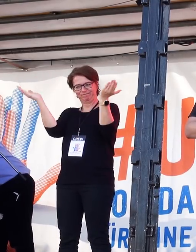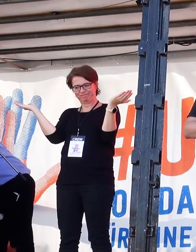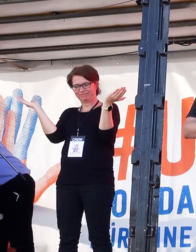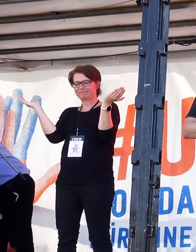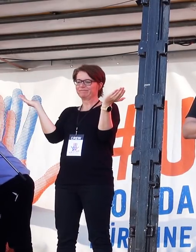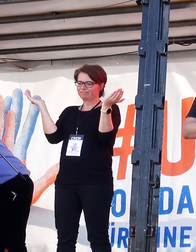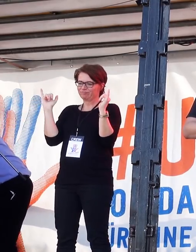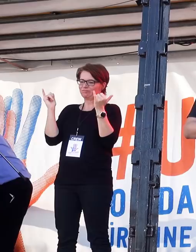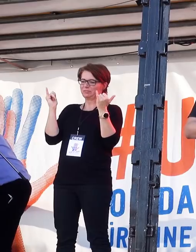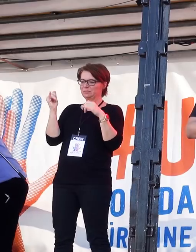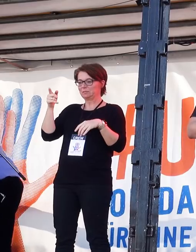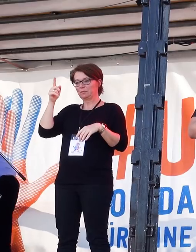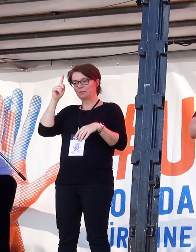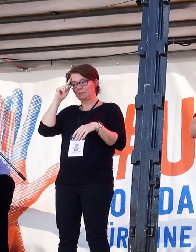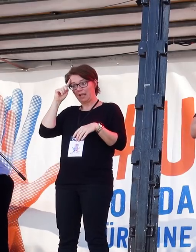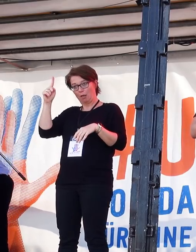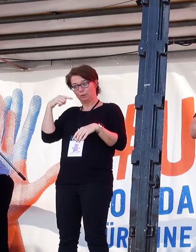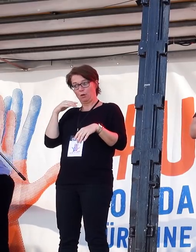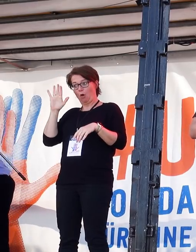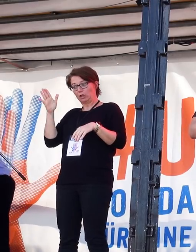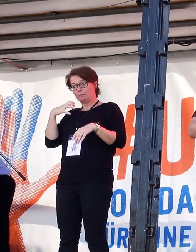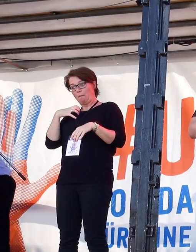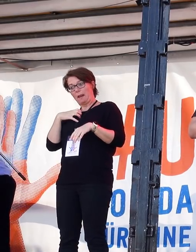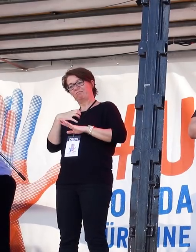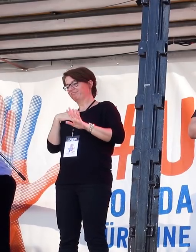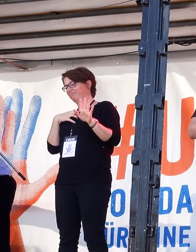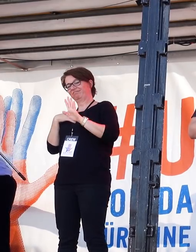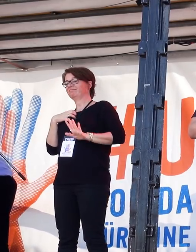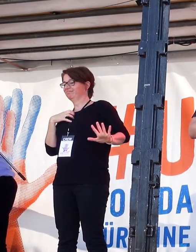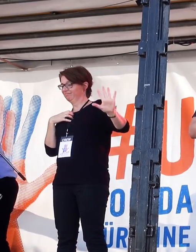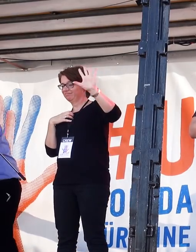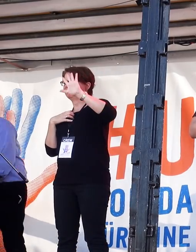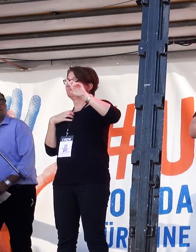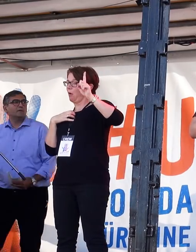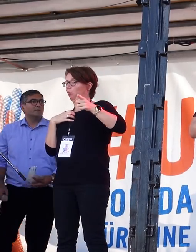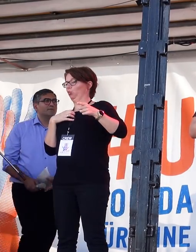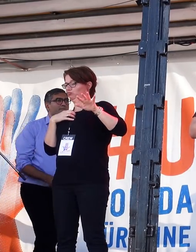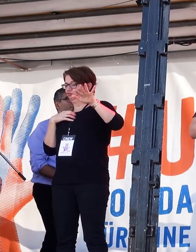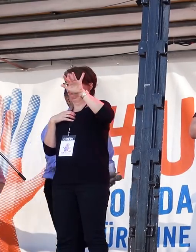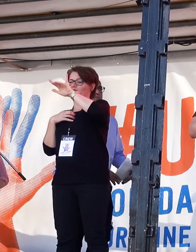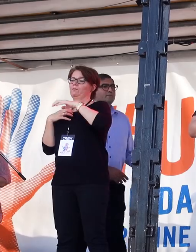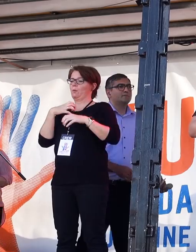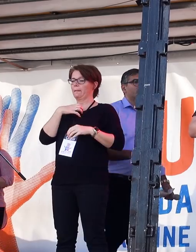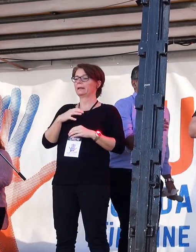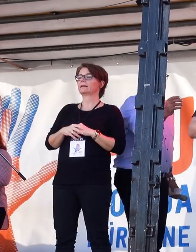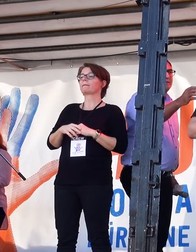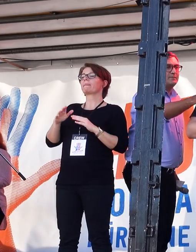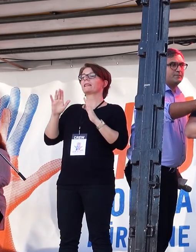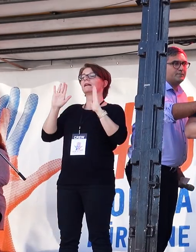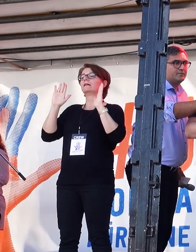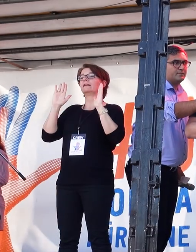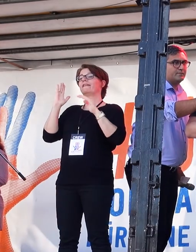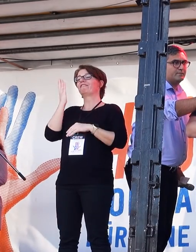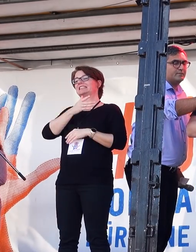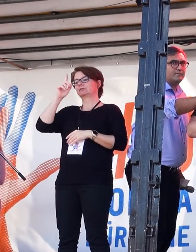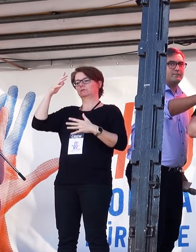nicht so weit weg von euch, wie ihr vielleicht glaubt. Nicht so weit weg von den großen Städten. Schaut nach